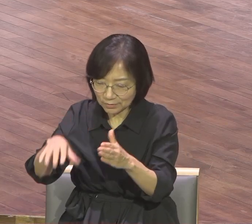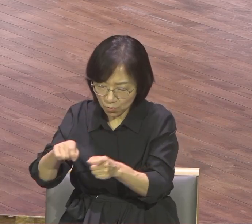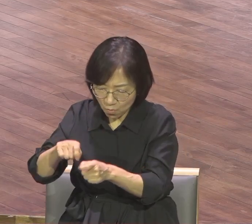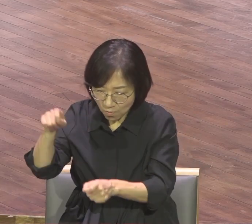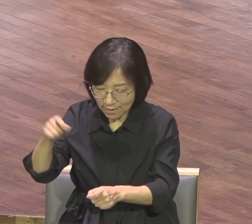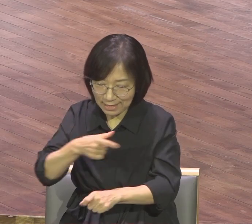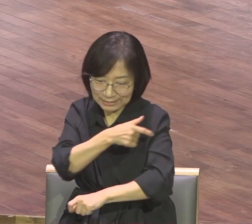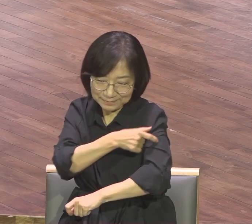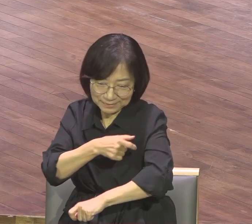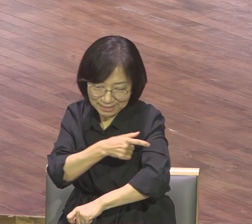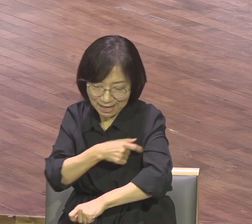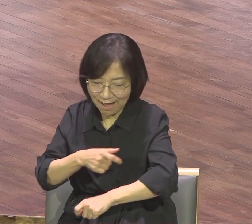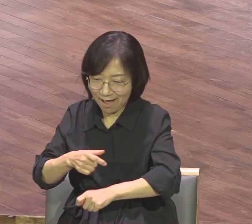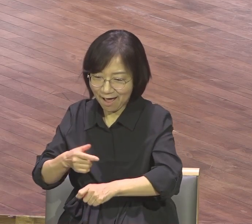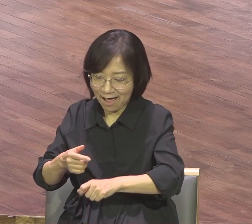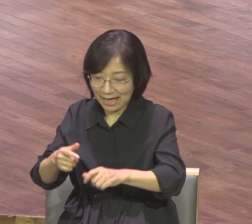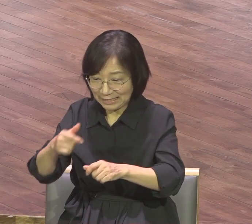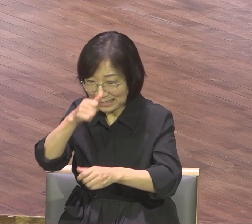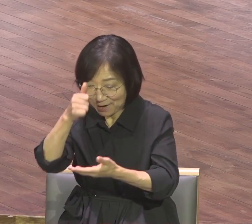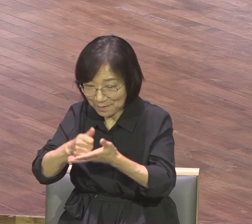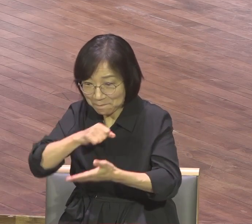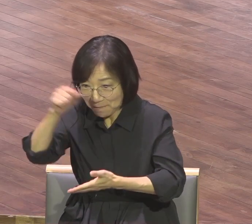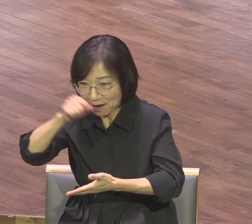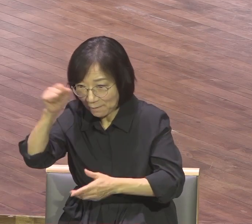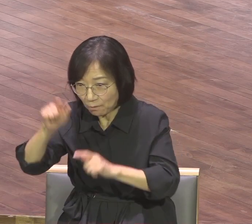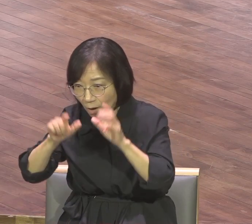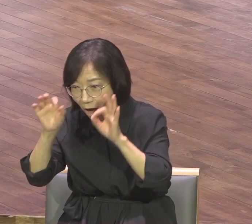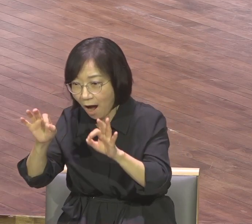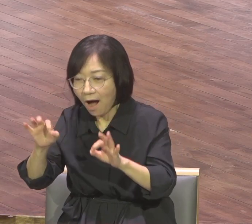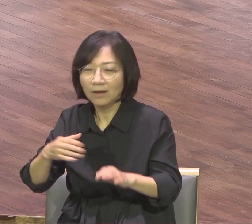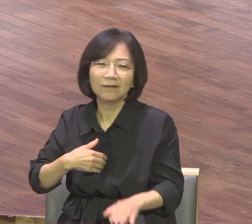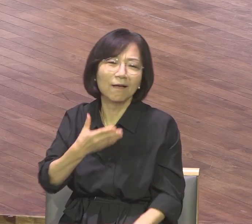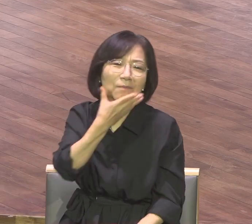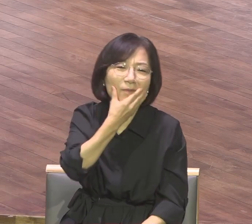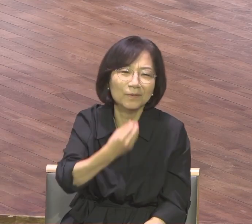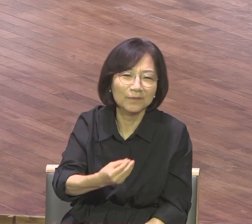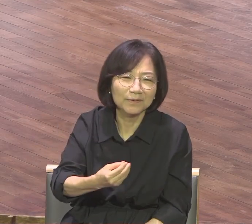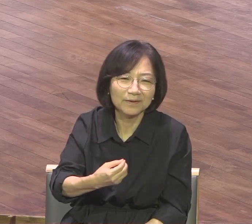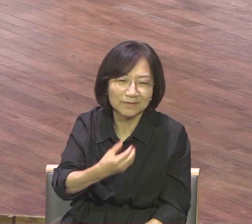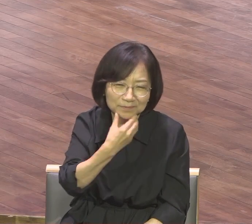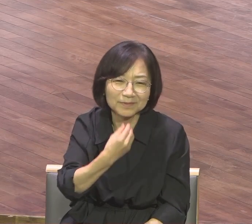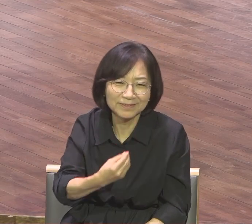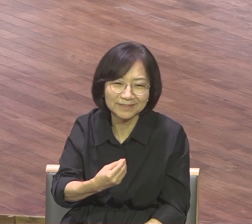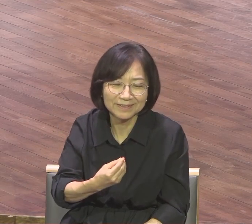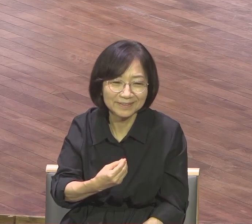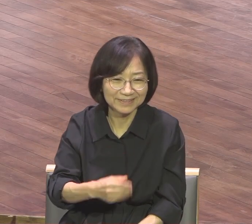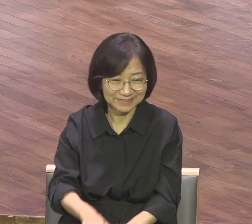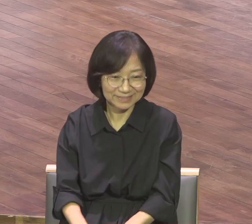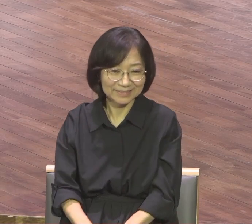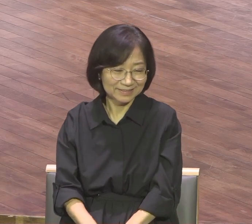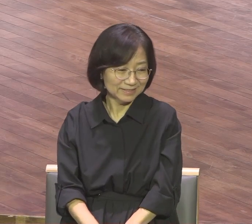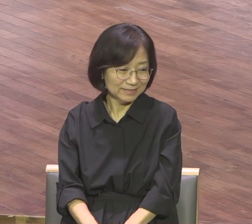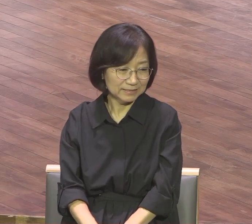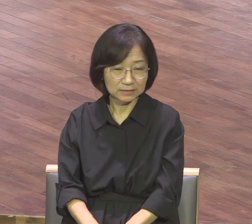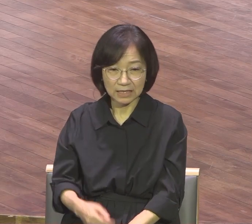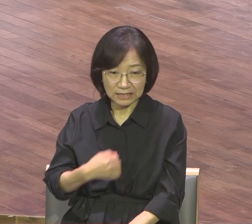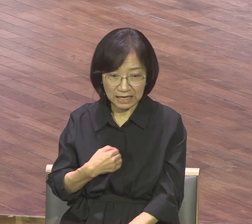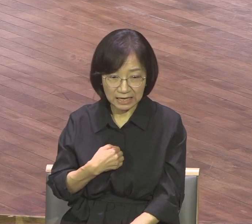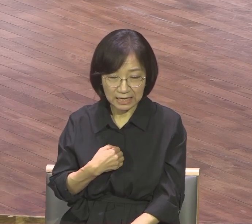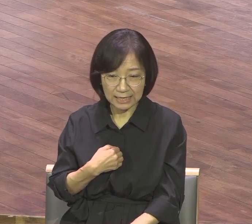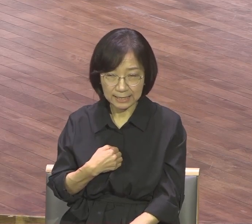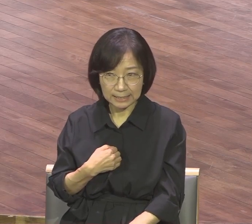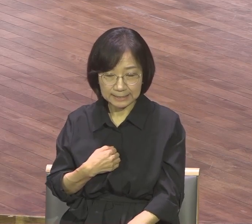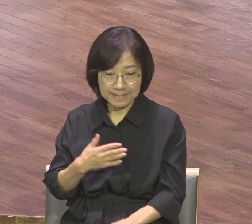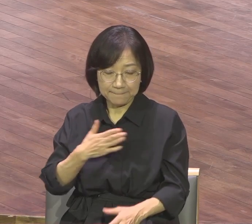행복하지요. 그 행복, 그 전도자만 느끼는 거예요. 여러분에게 자신있게 말씀드릴 수 있는 것은 내가 체험했기 때문에.